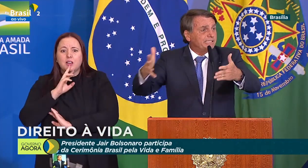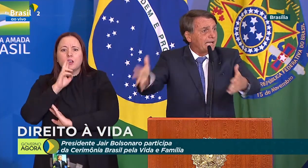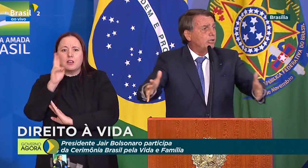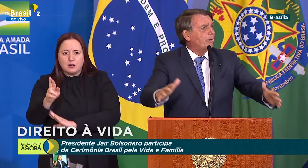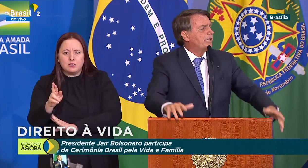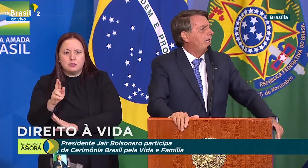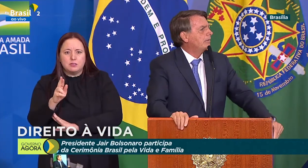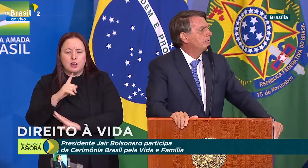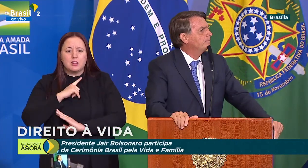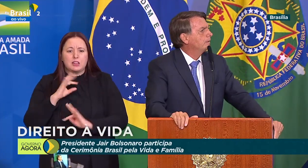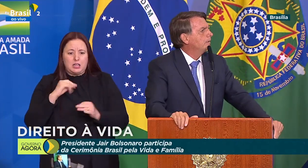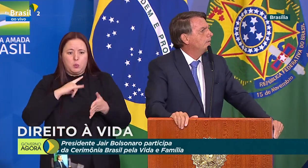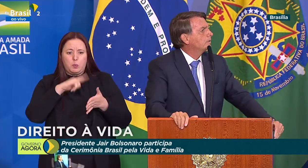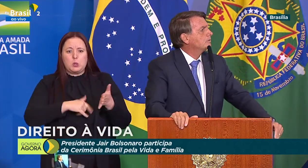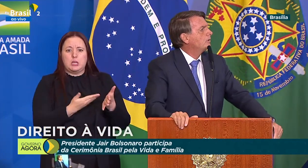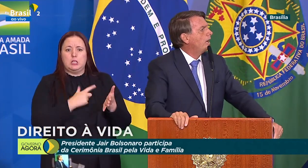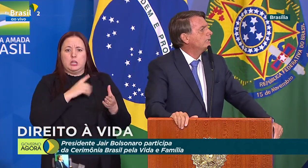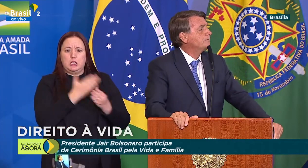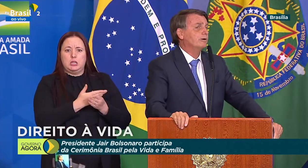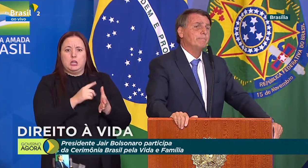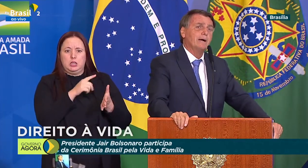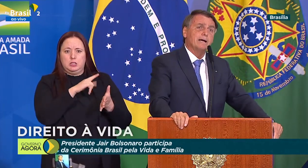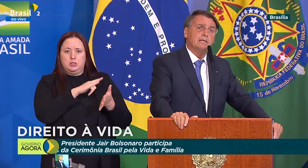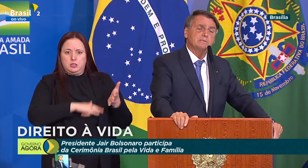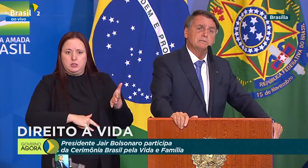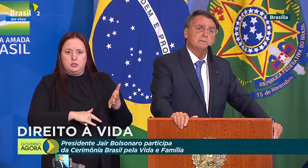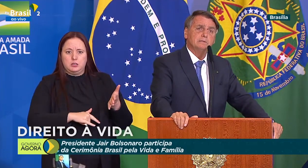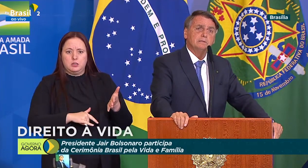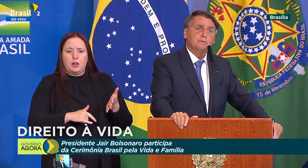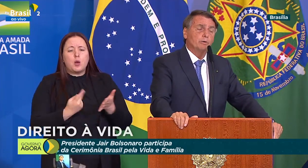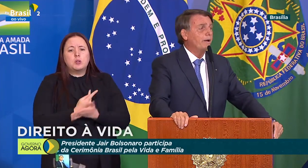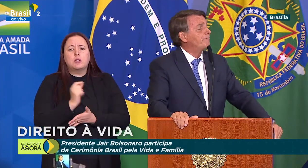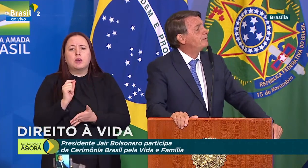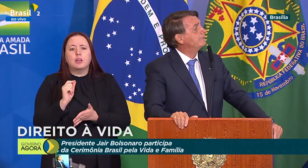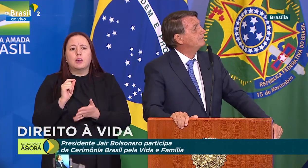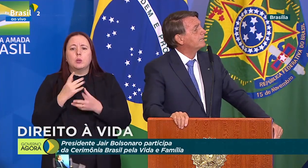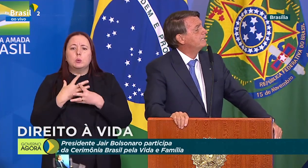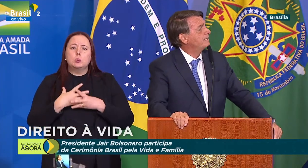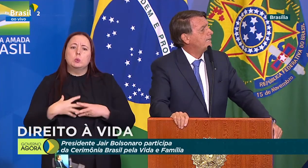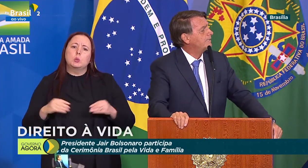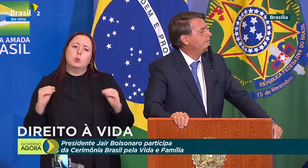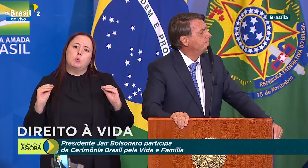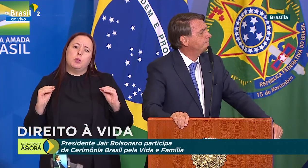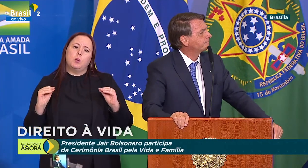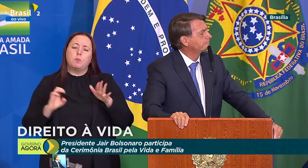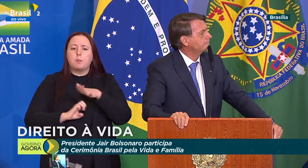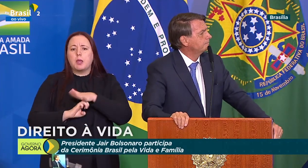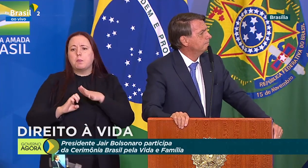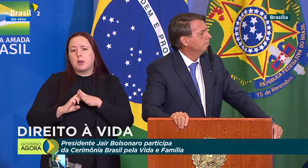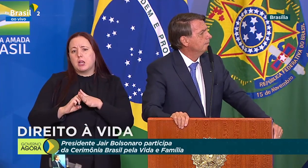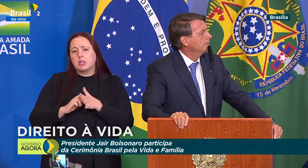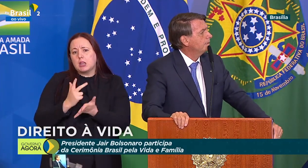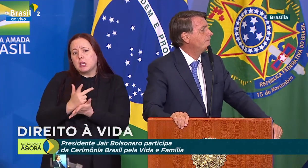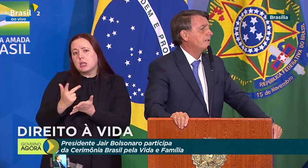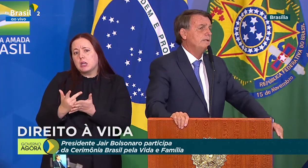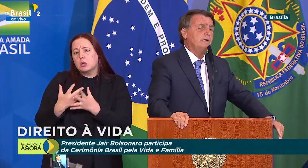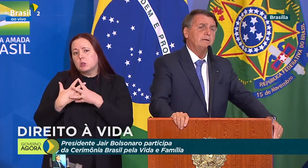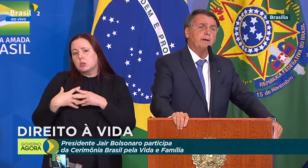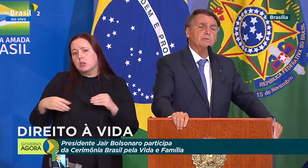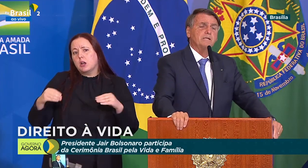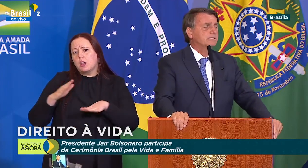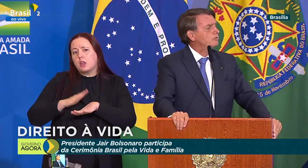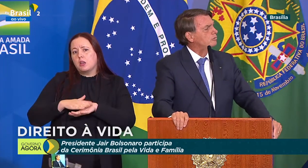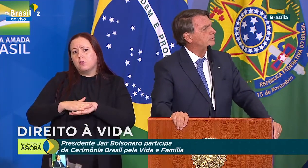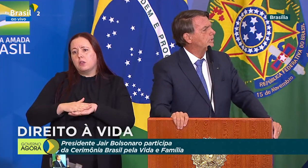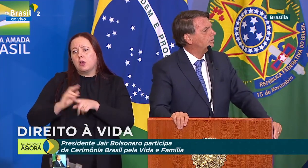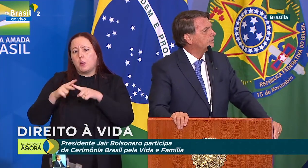estão está no processo que os olhos foram apagados por uma firma terceirizada que